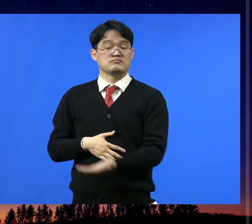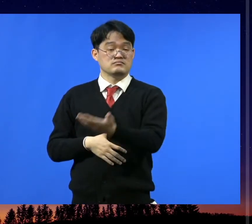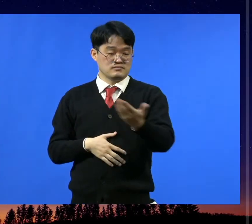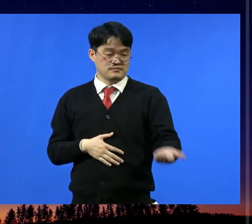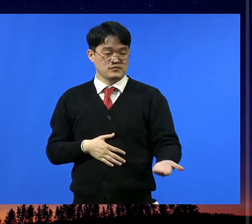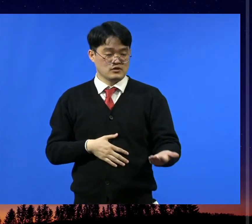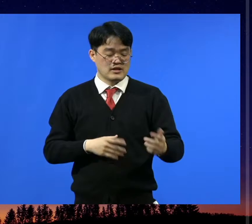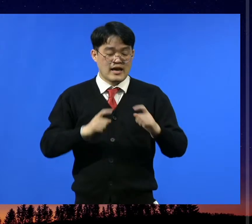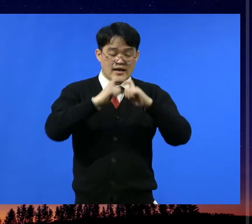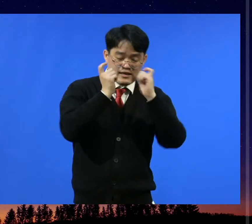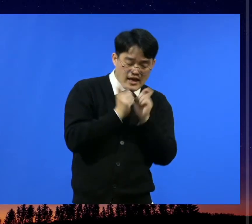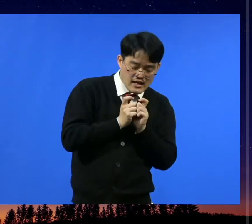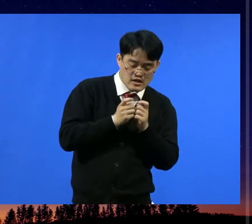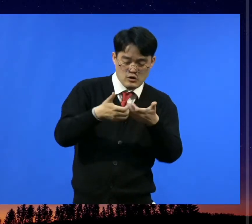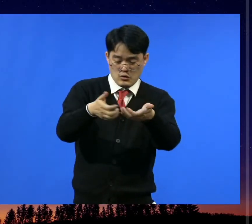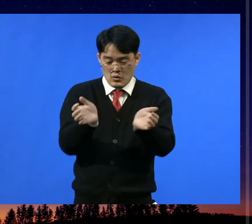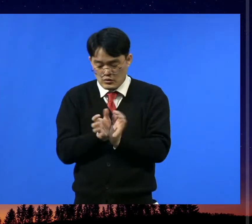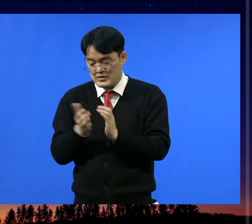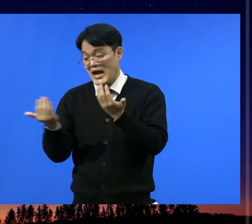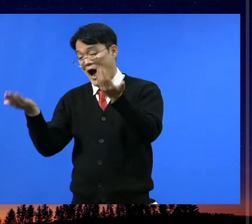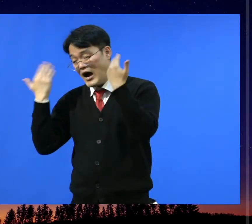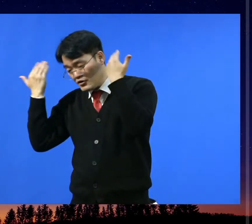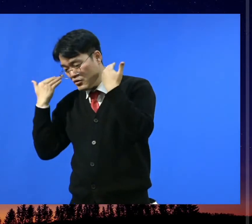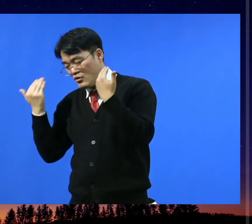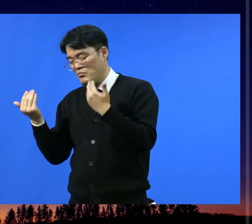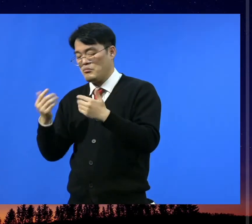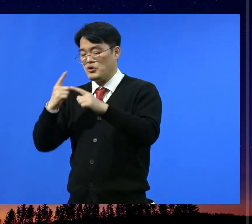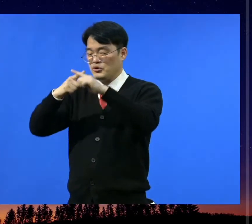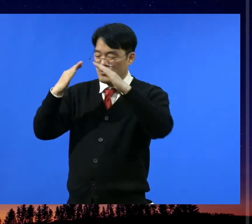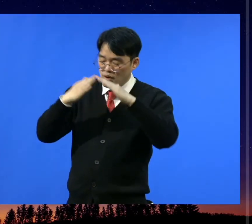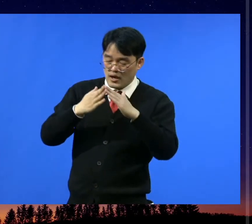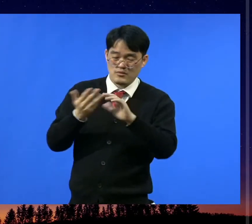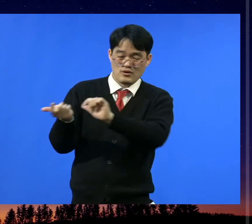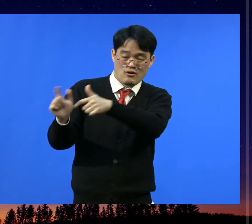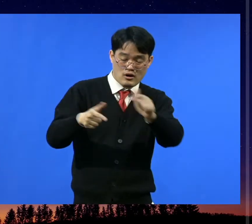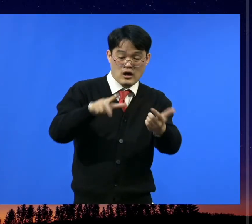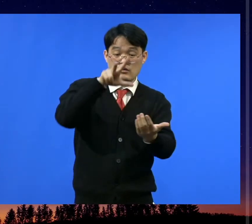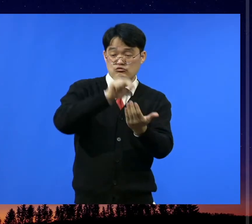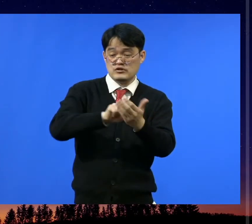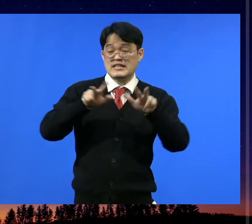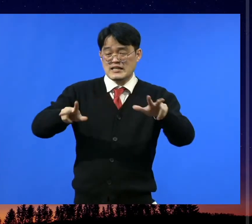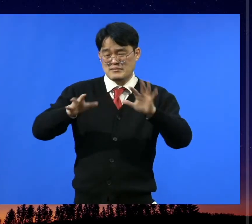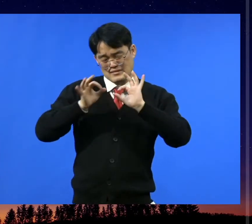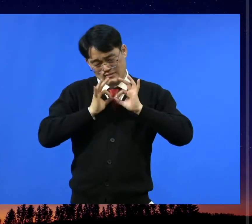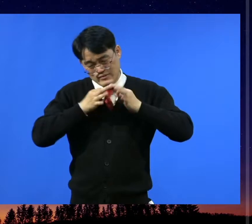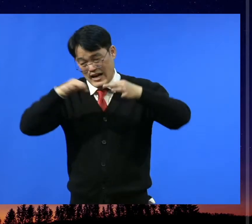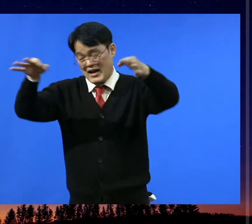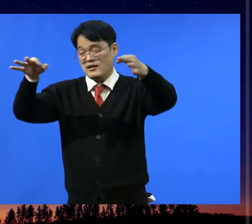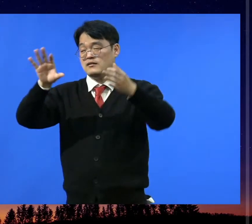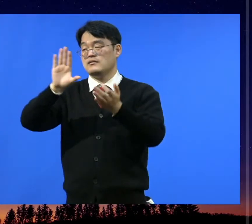공동체적인 문제까지 하나님의 부르짖을 때 여기에서 모든 게 결정이 되는 거예요.